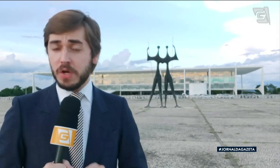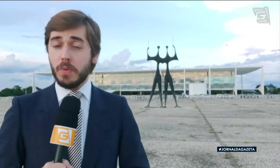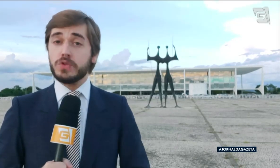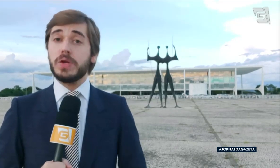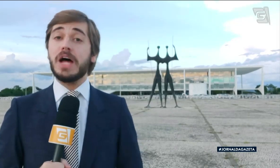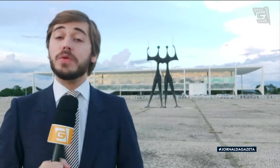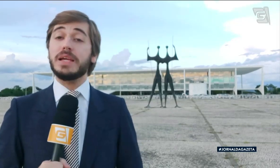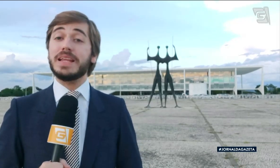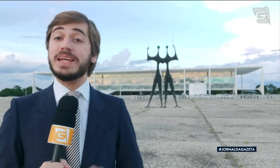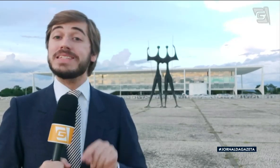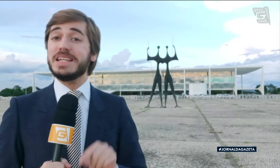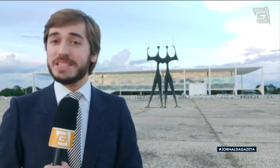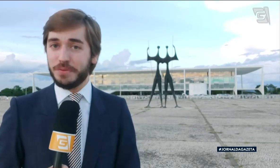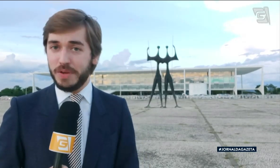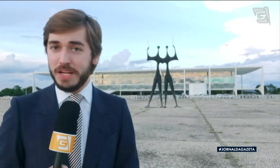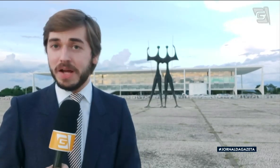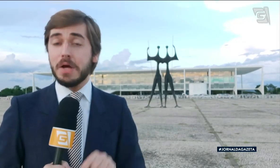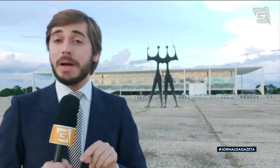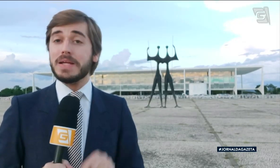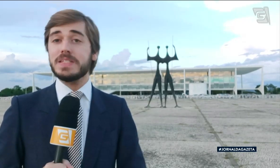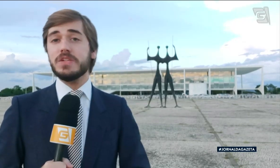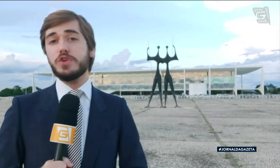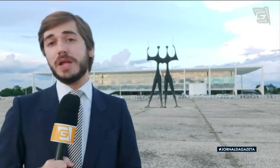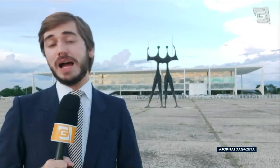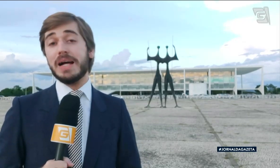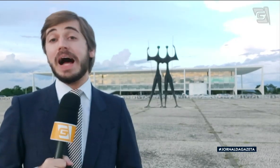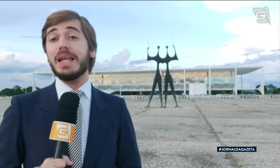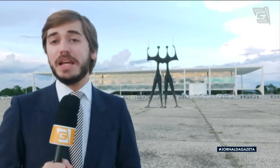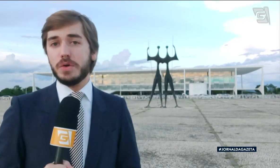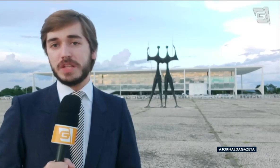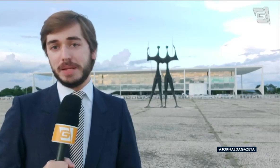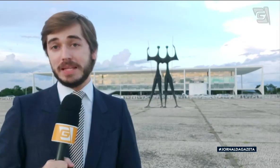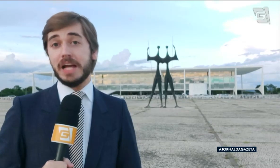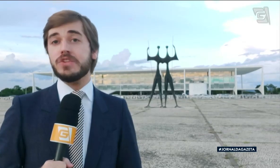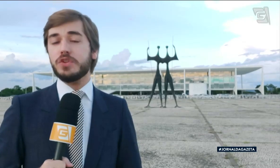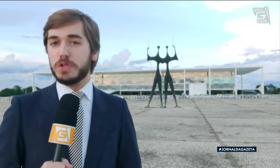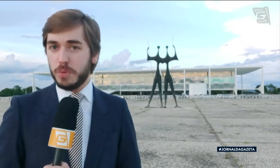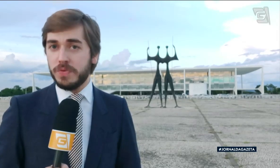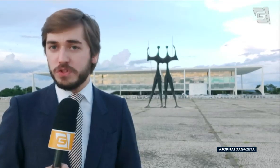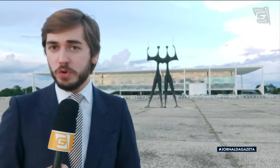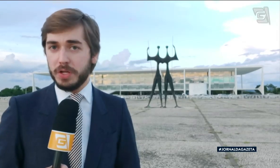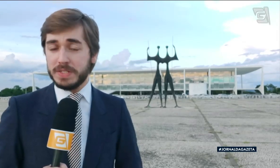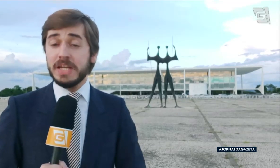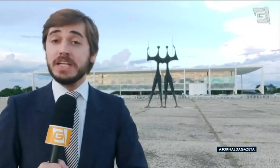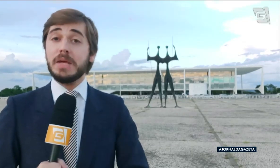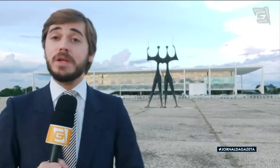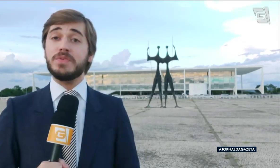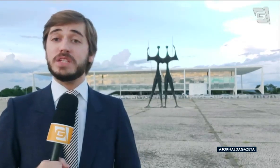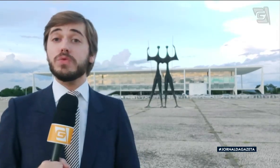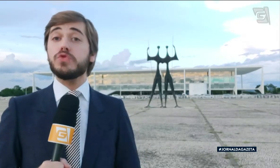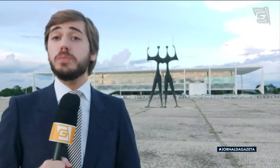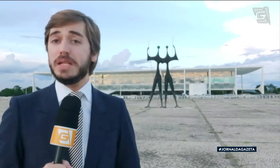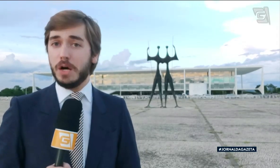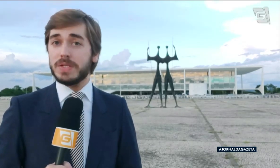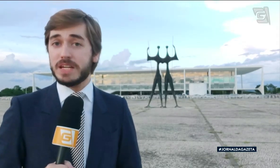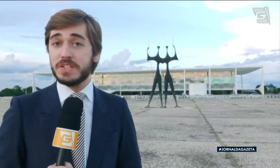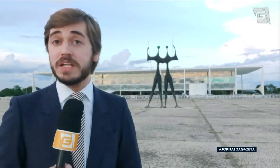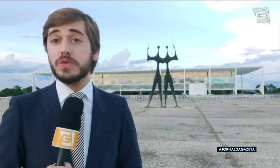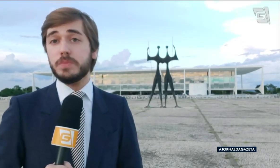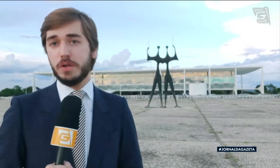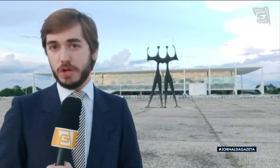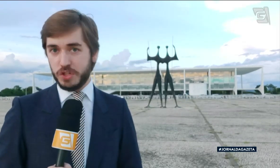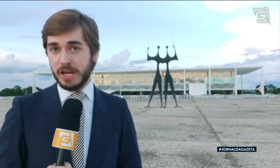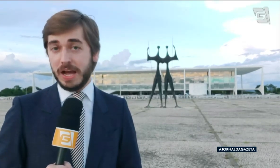às e indicações bolsonaro tem até sexta-feira para sancionar a lei orçamentária de 2022 que tem previsão